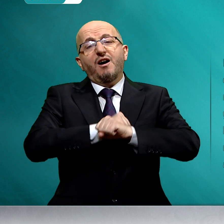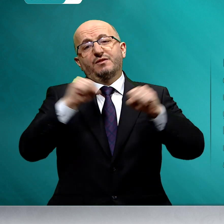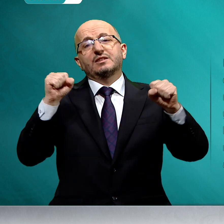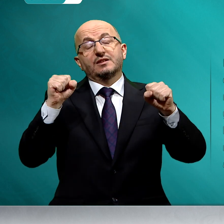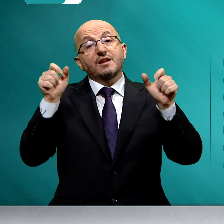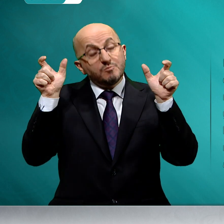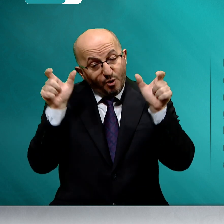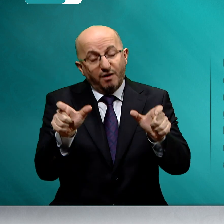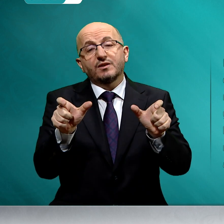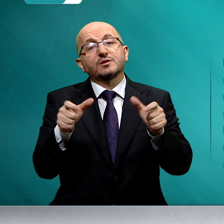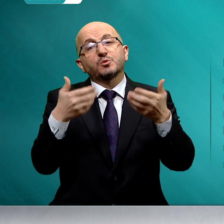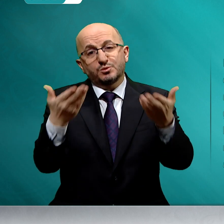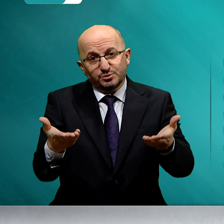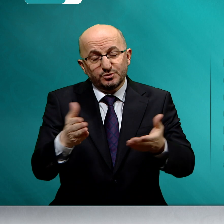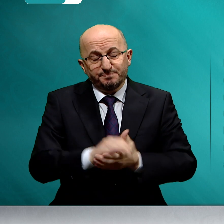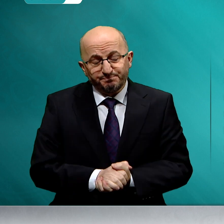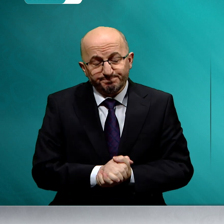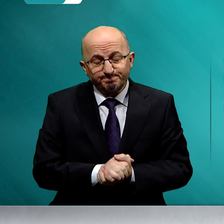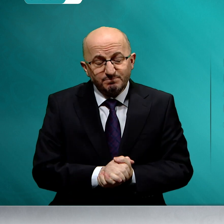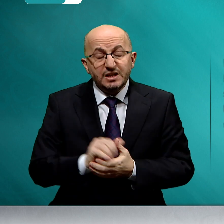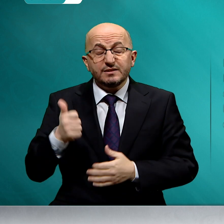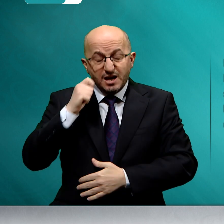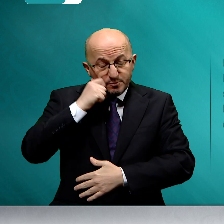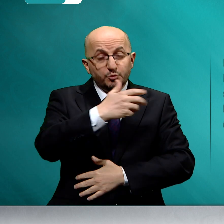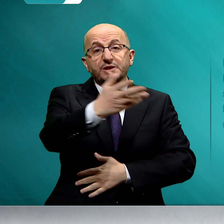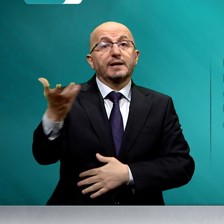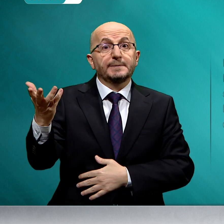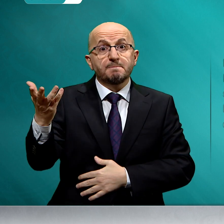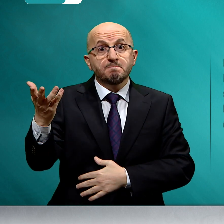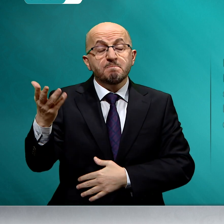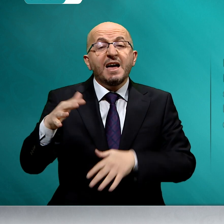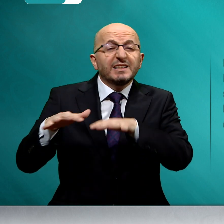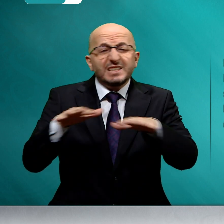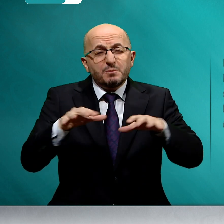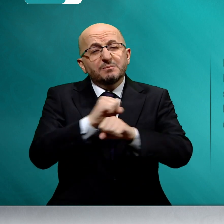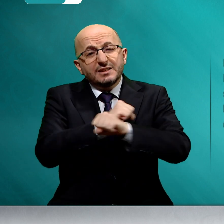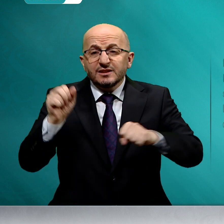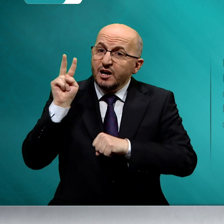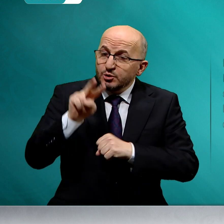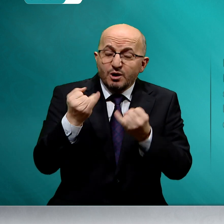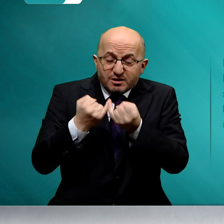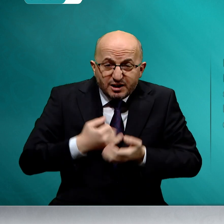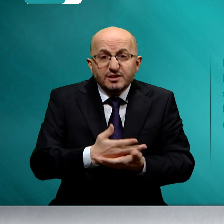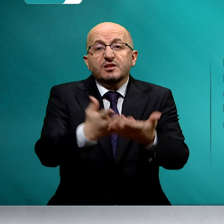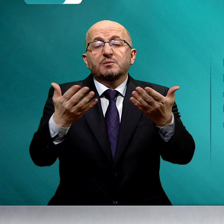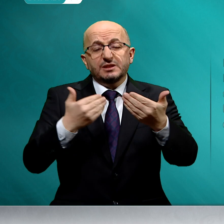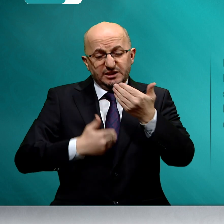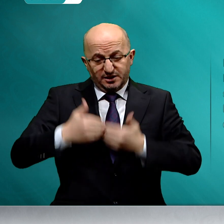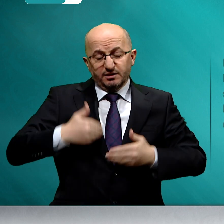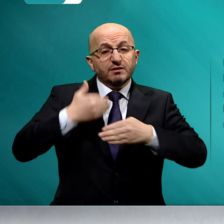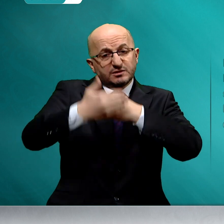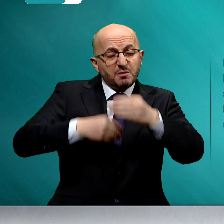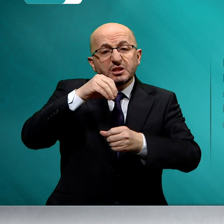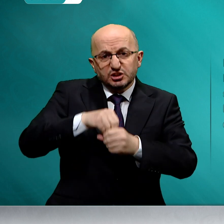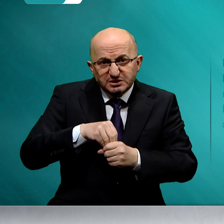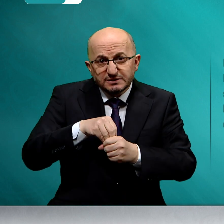afetten muhafaza buyursun. Değerli müminler, depremden etkilenen kardeşlerimizin yaralarını